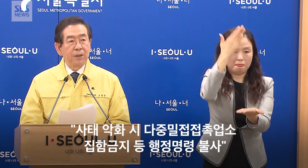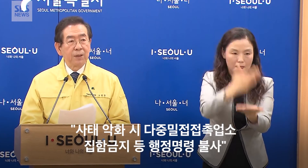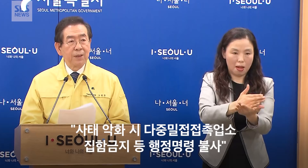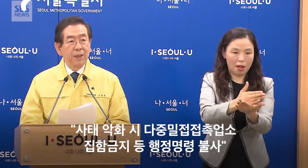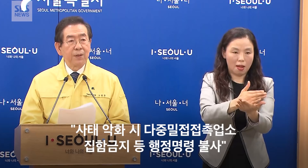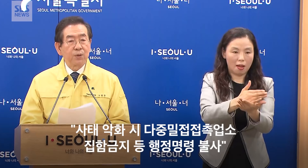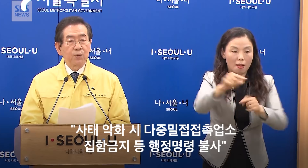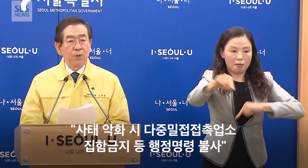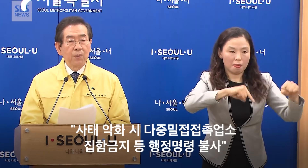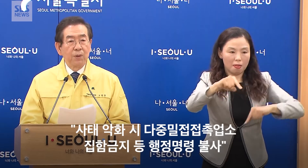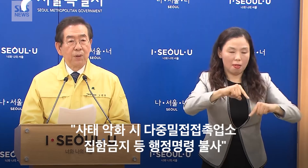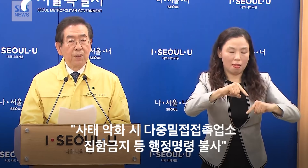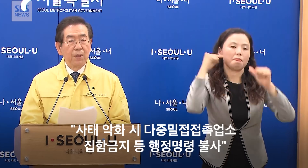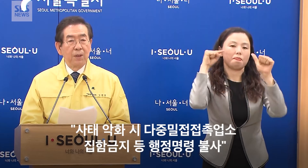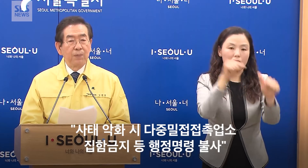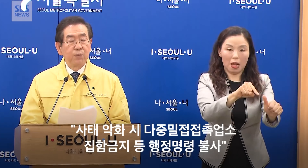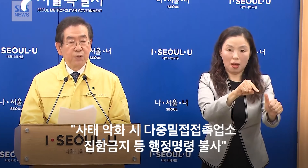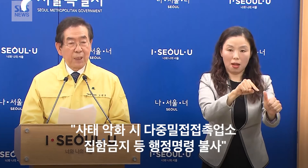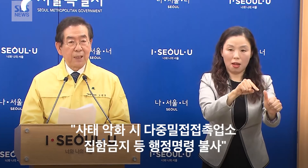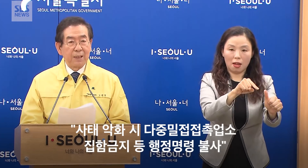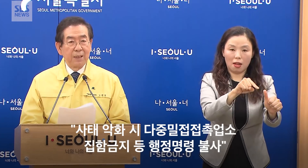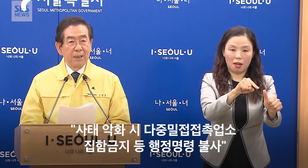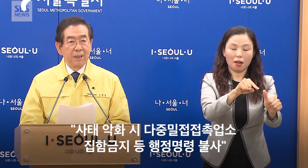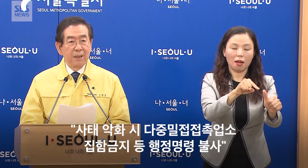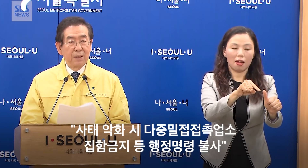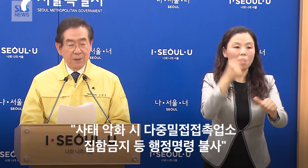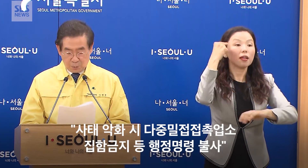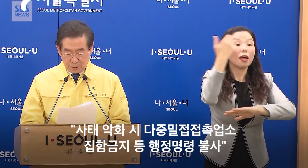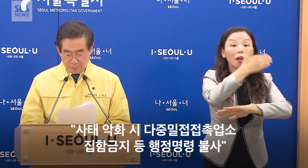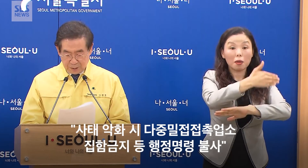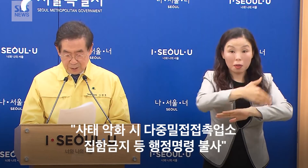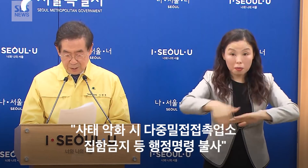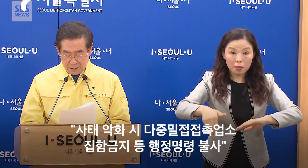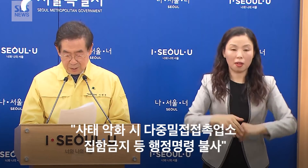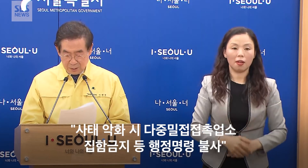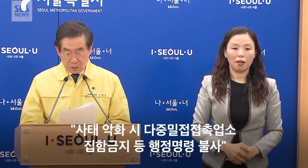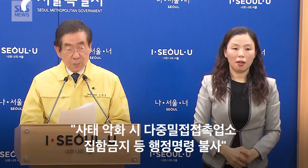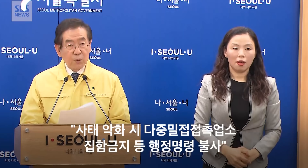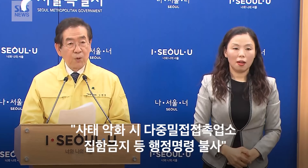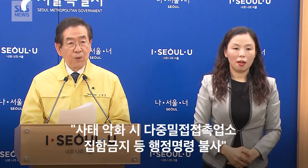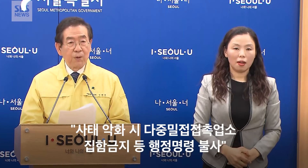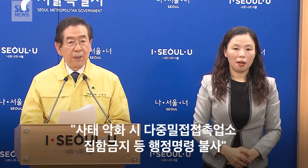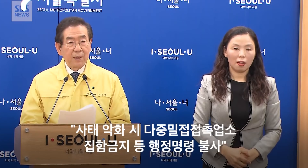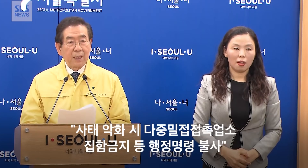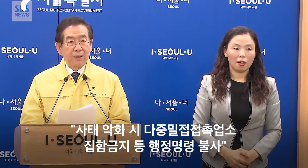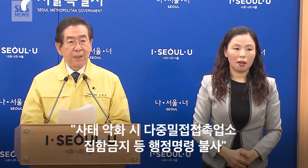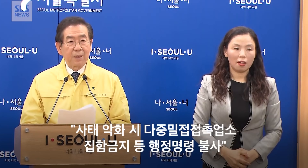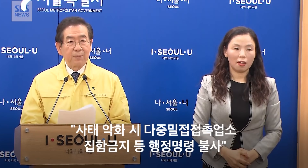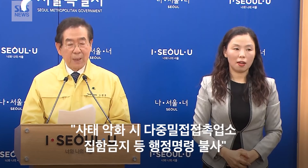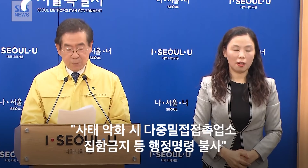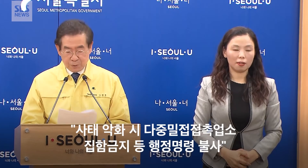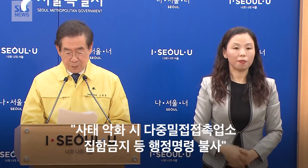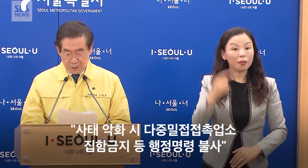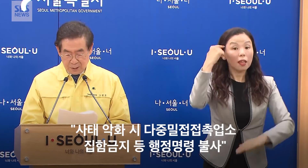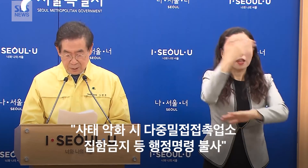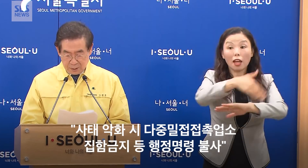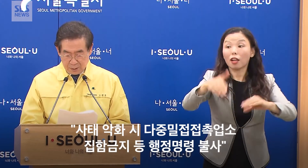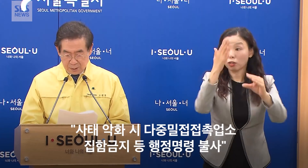명령을 내리는 것도 어 불사할 그런 계획입니다 이 검토 해 나갈 생각입니다